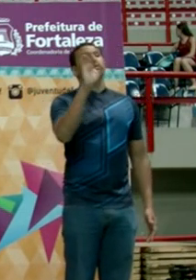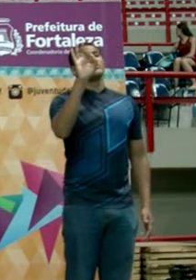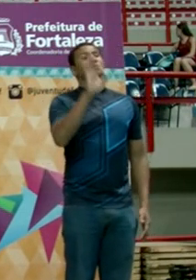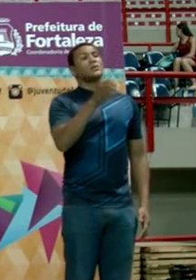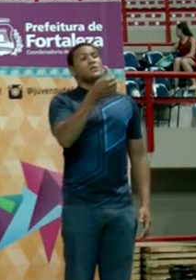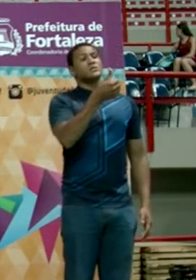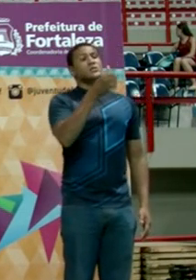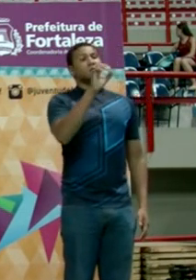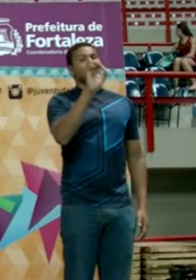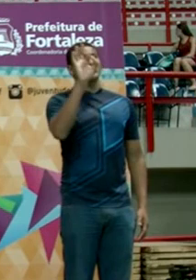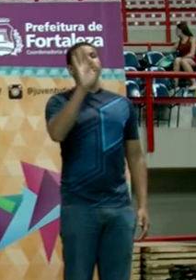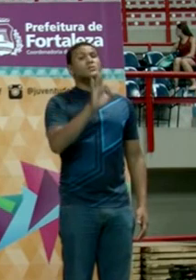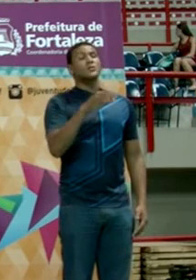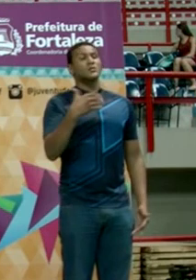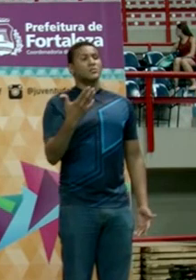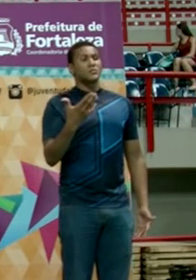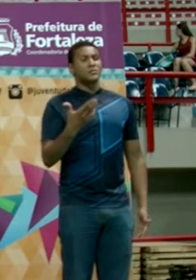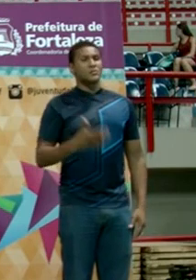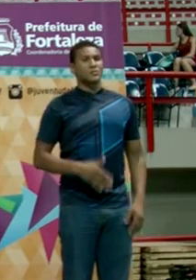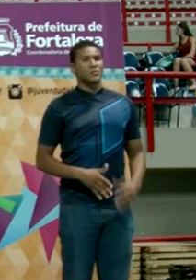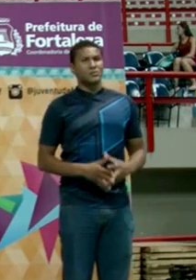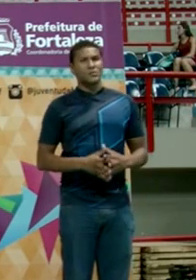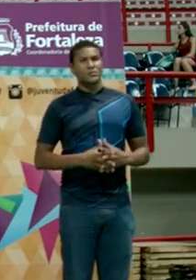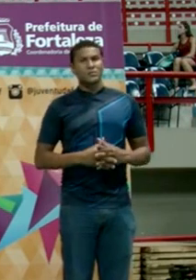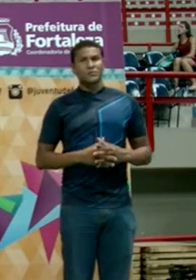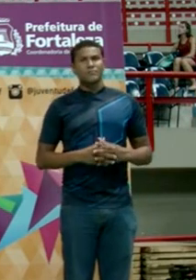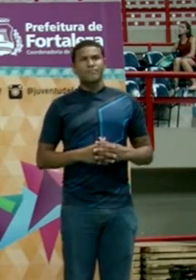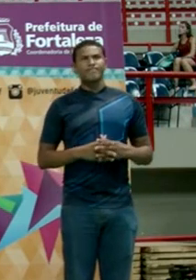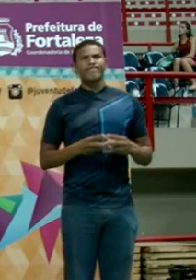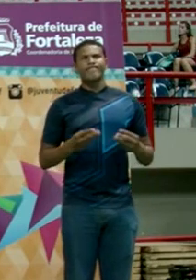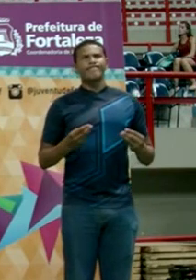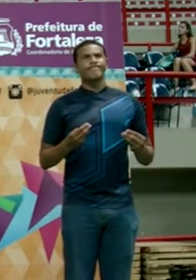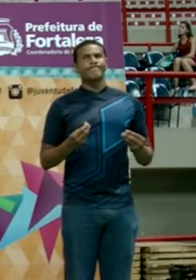60%, se você chegar e disser assim, quanto é